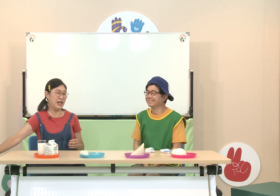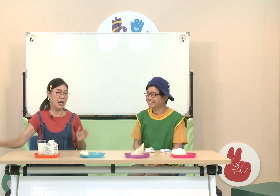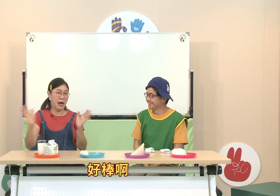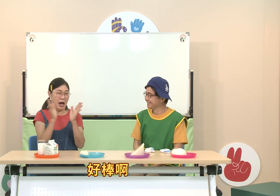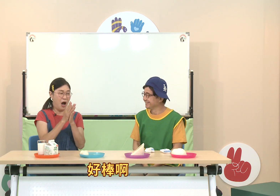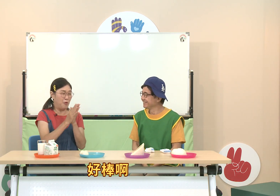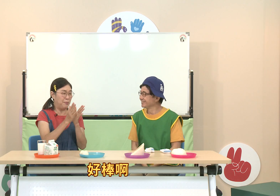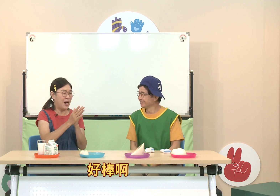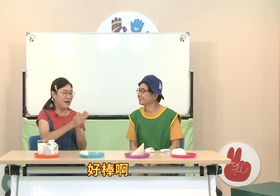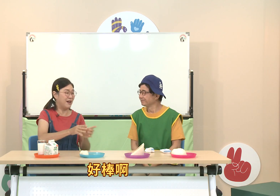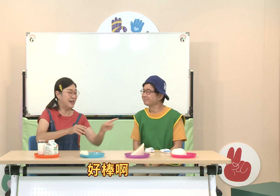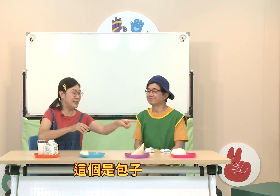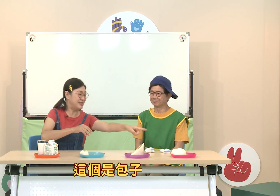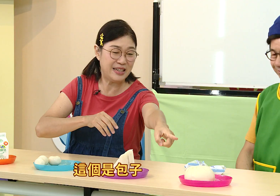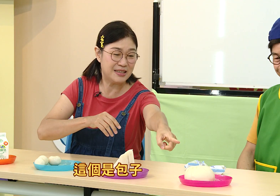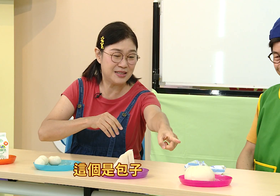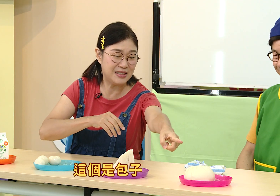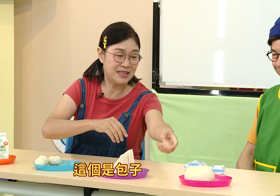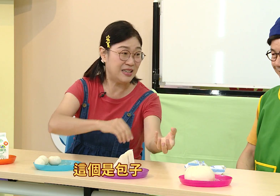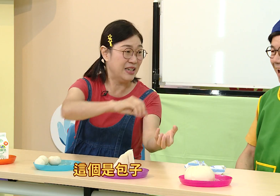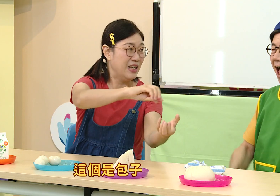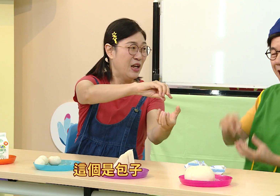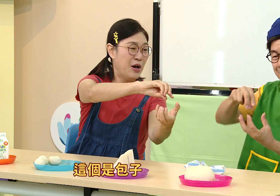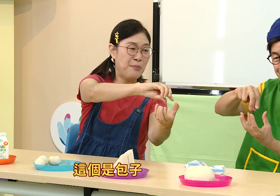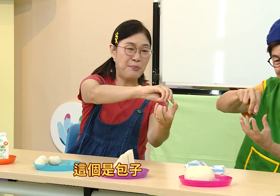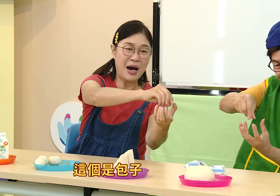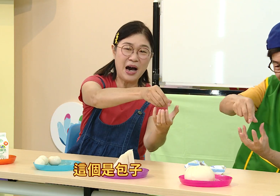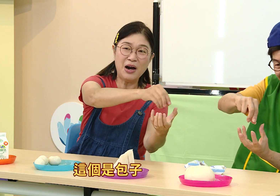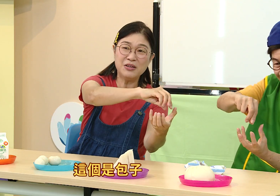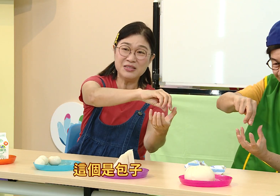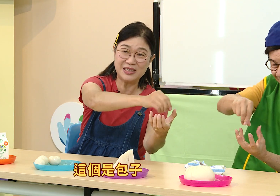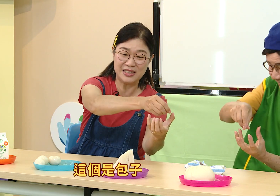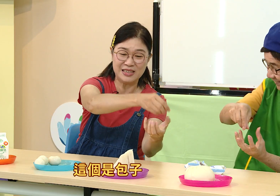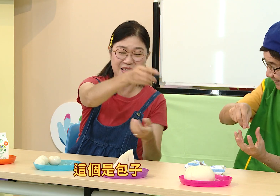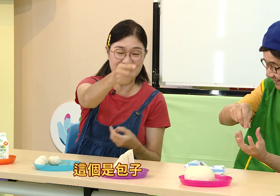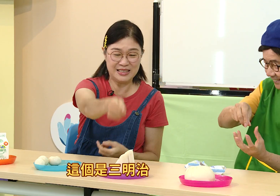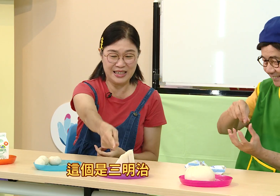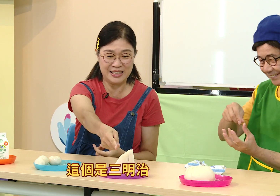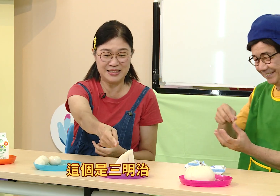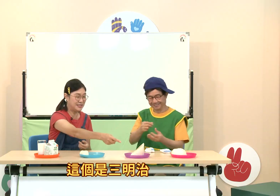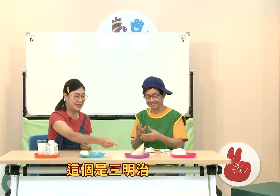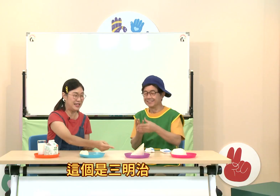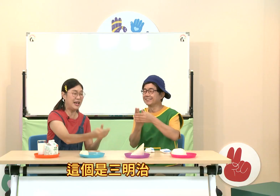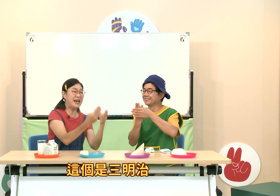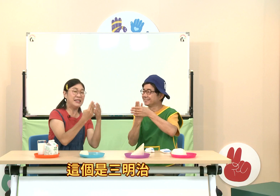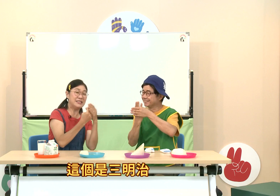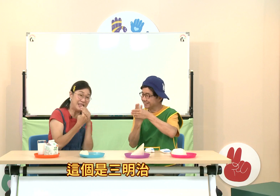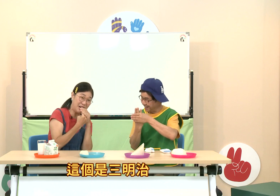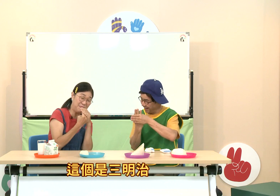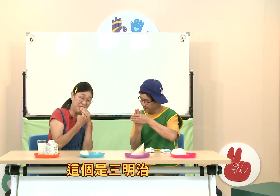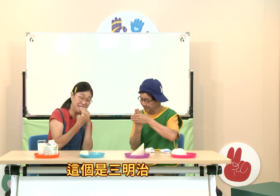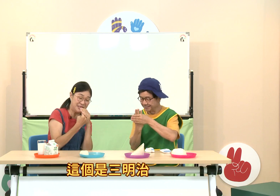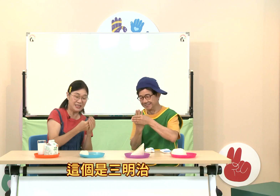好棒喔這個是包子這個是三明治